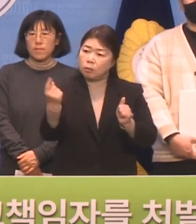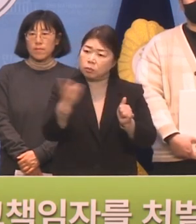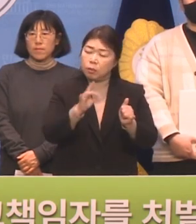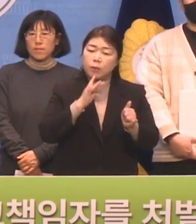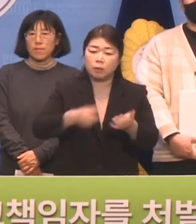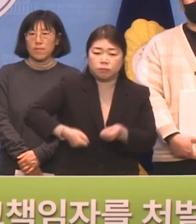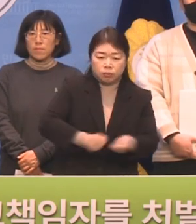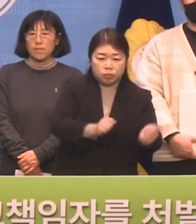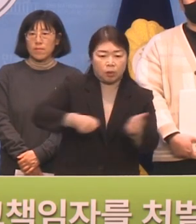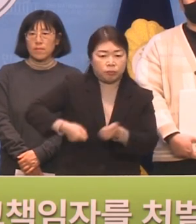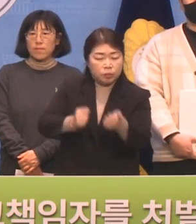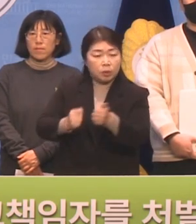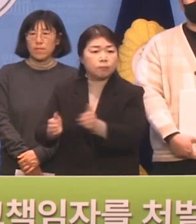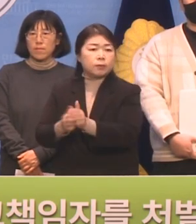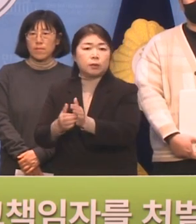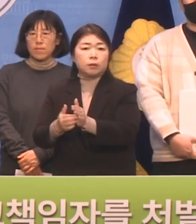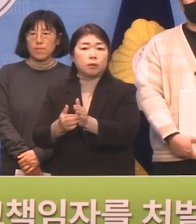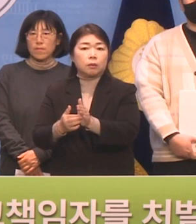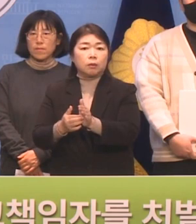시에서 행복청에서는